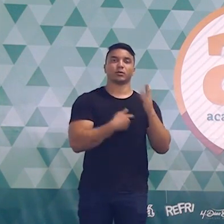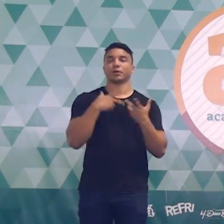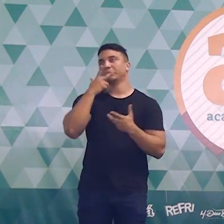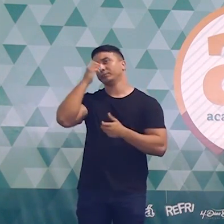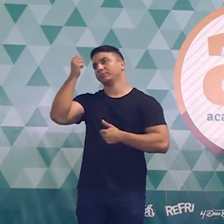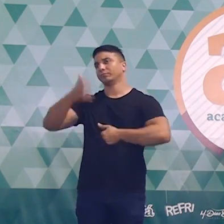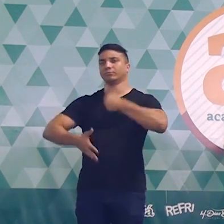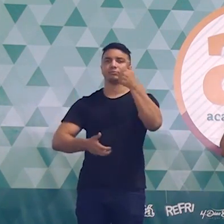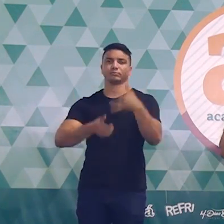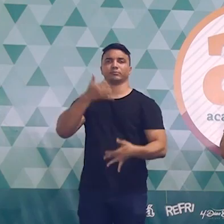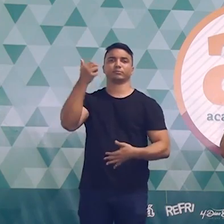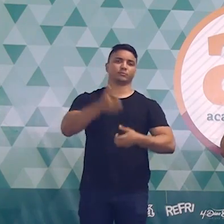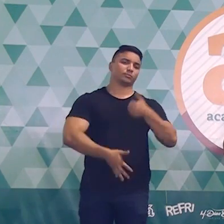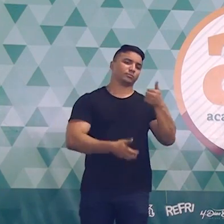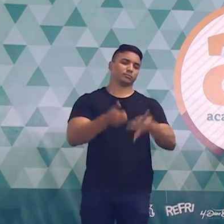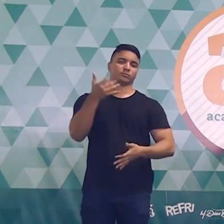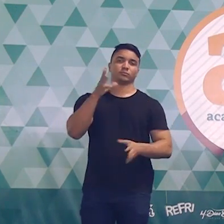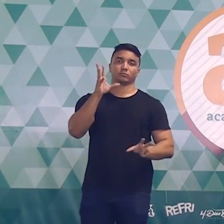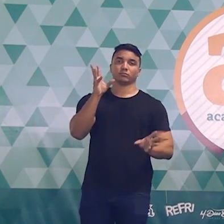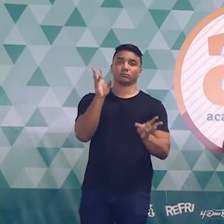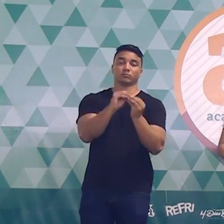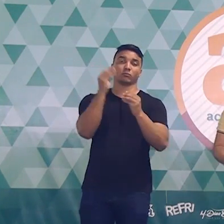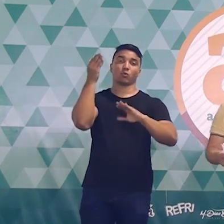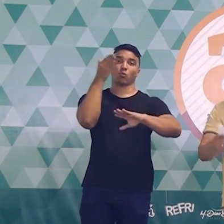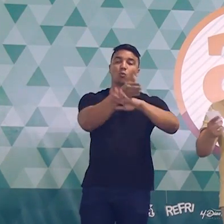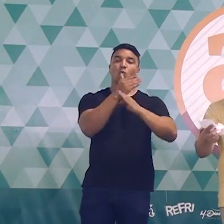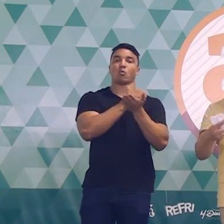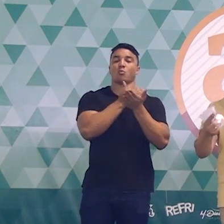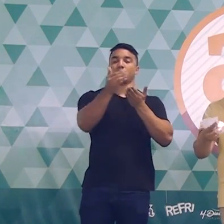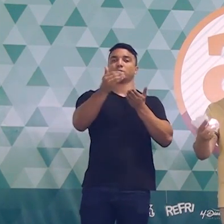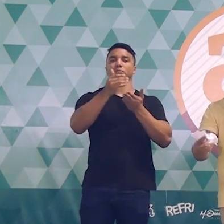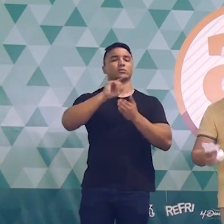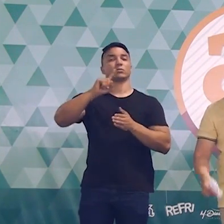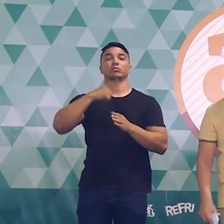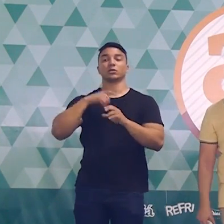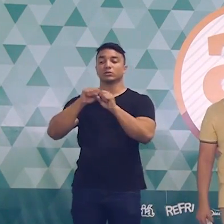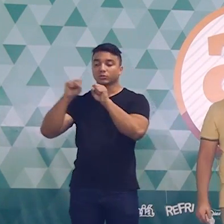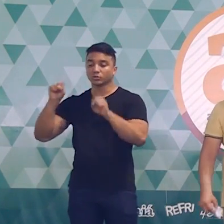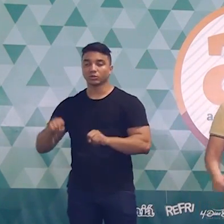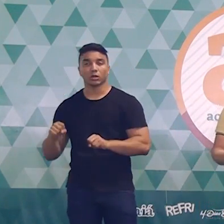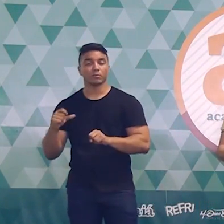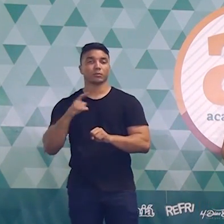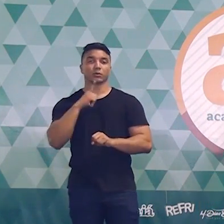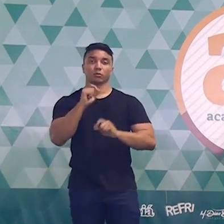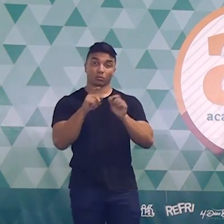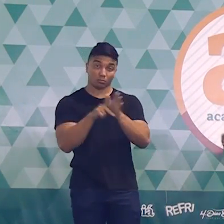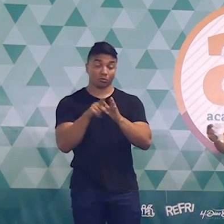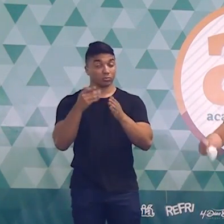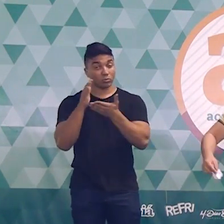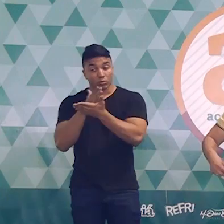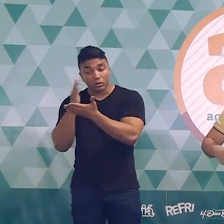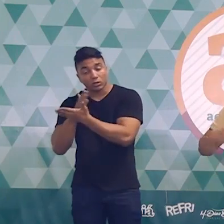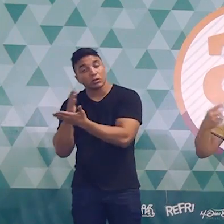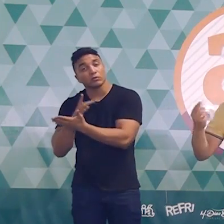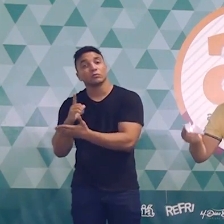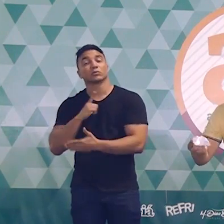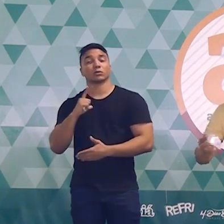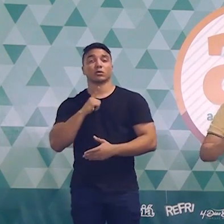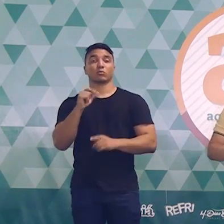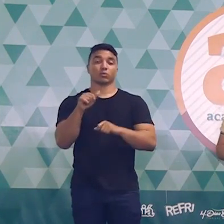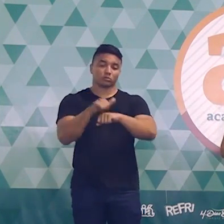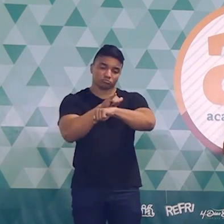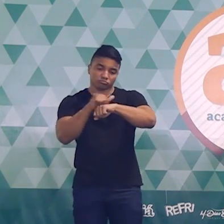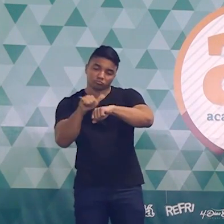citando substantivos para introduzir a redação não, porque vocês têm à disposição, no livro de vocês, técnicas